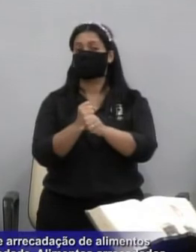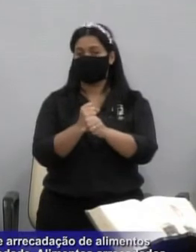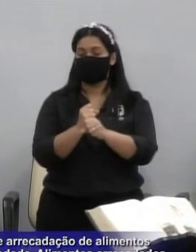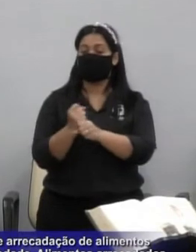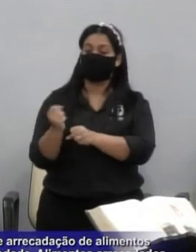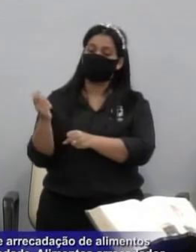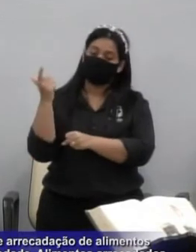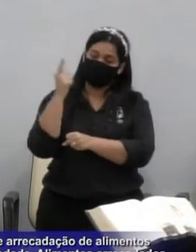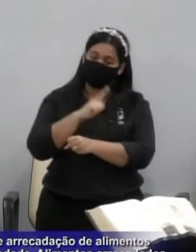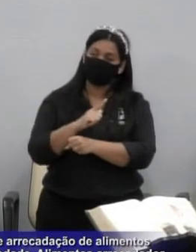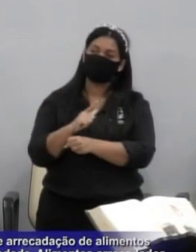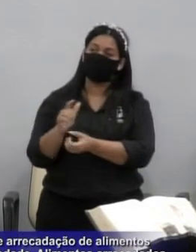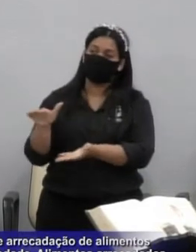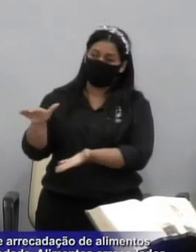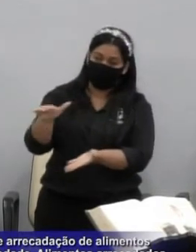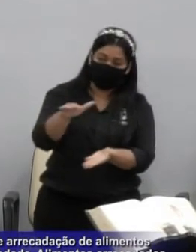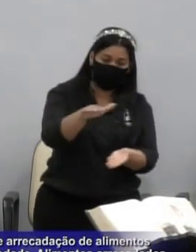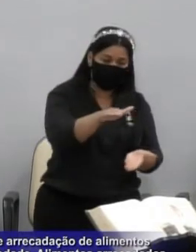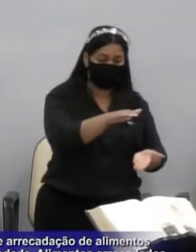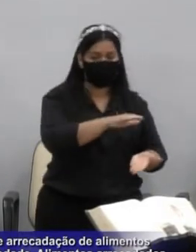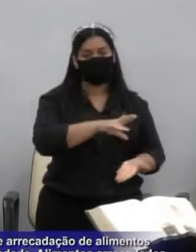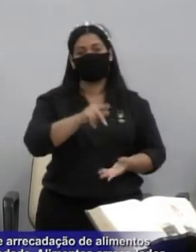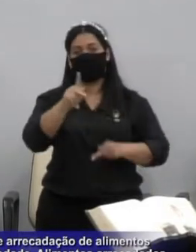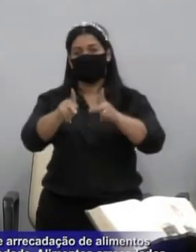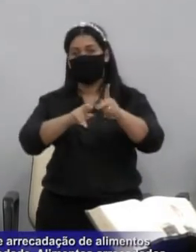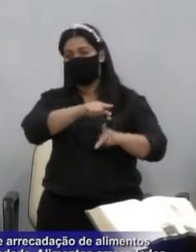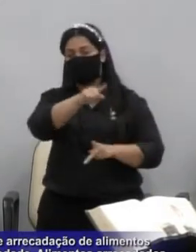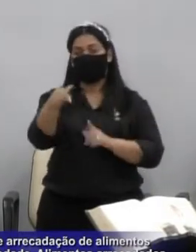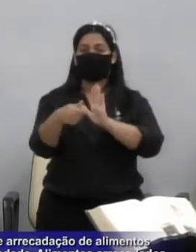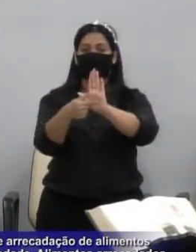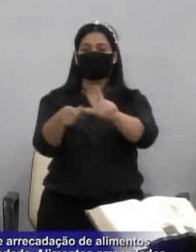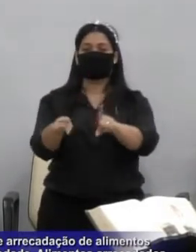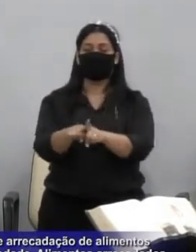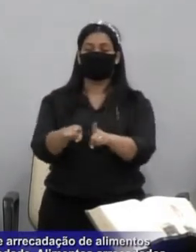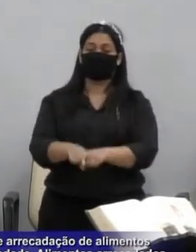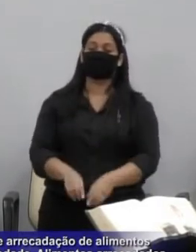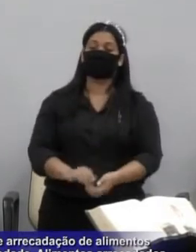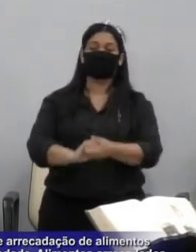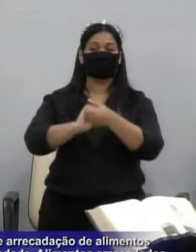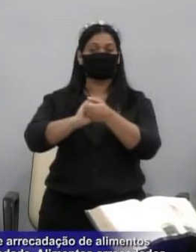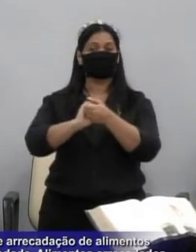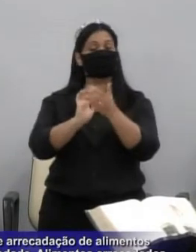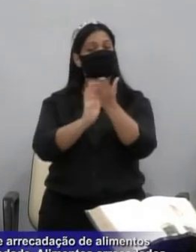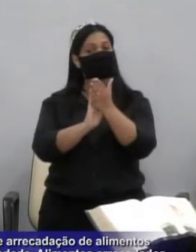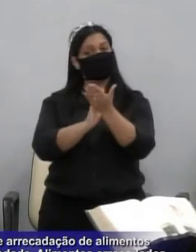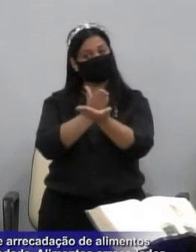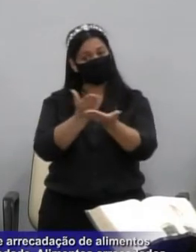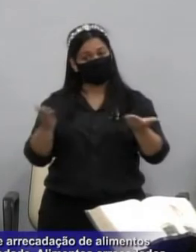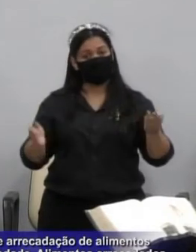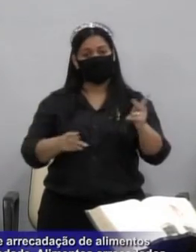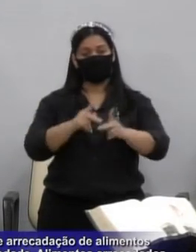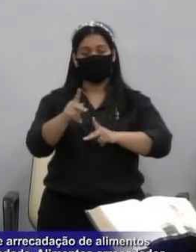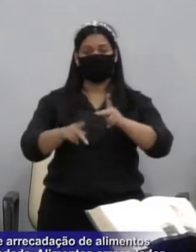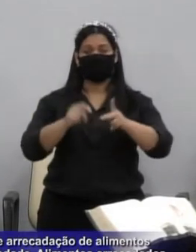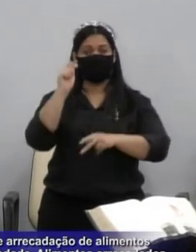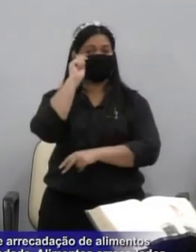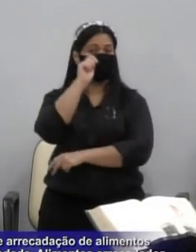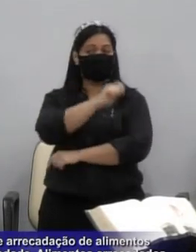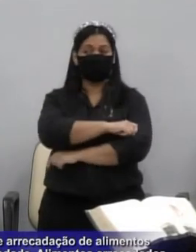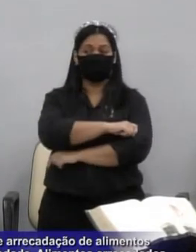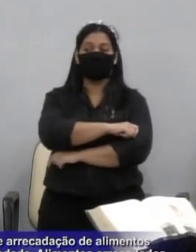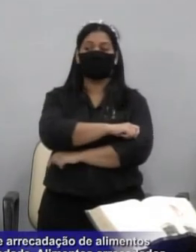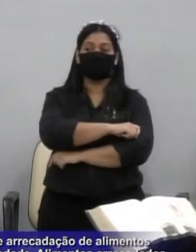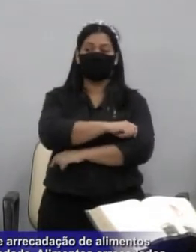também prestar contas à população. Quero parabenizar mais uma vez a população de Rio Preto pela